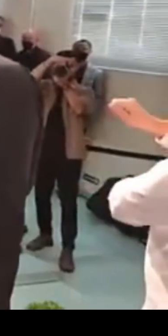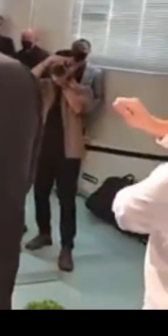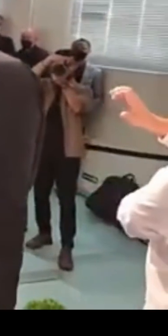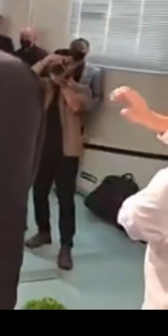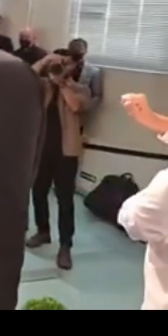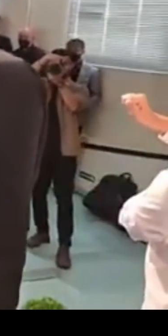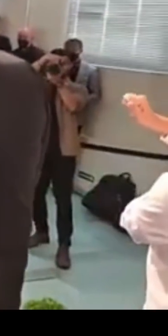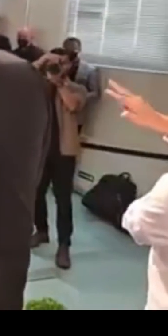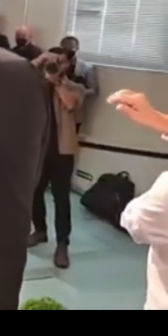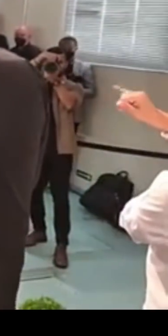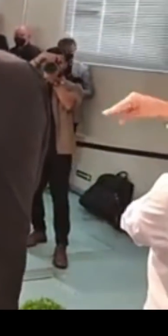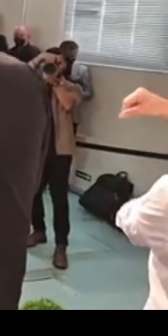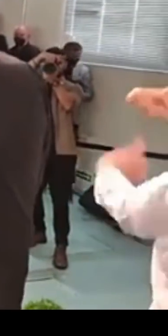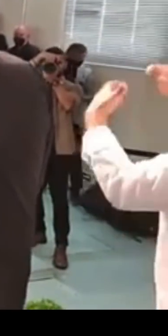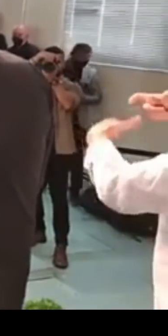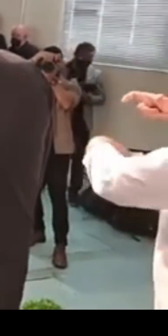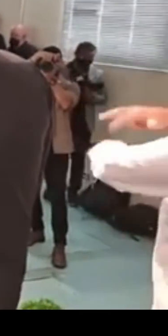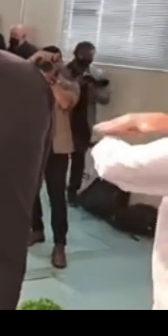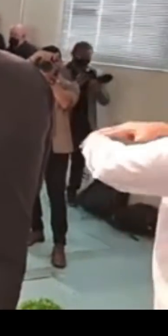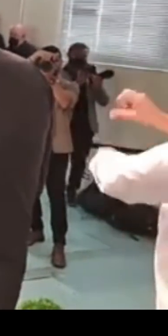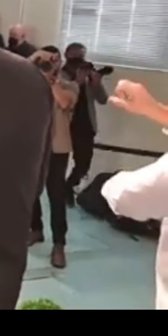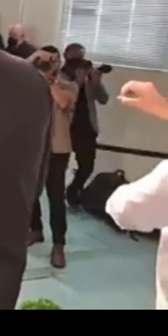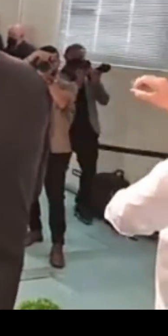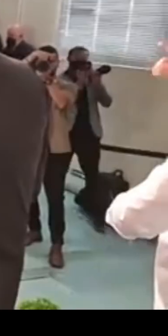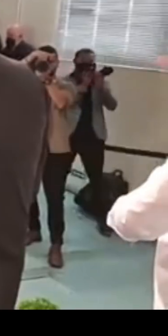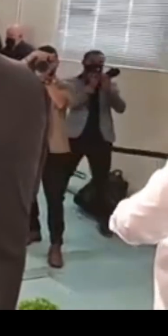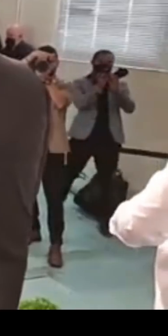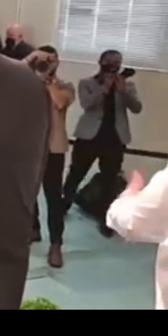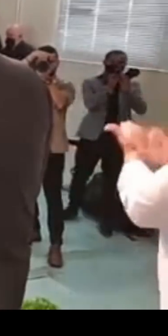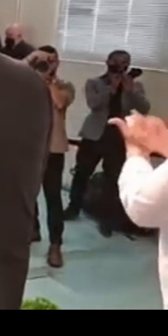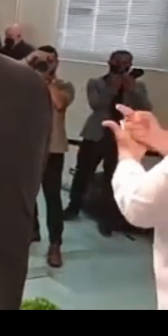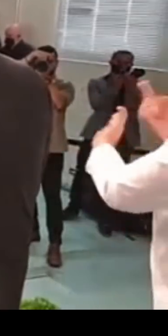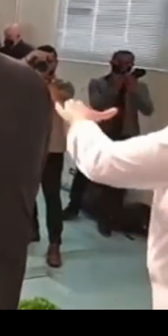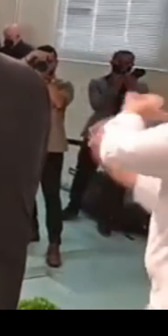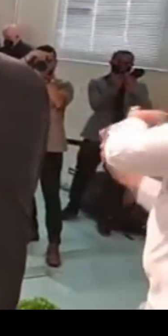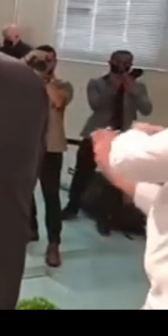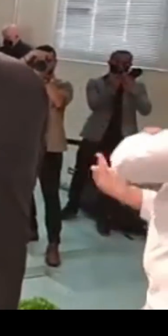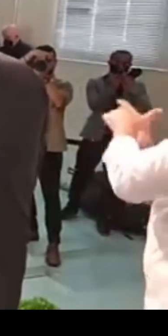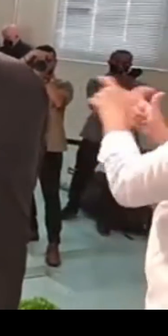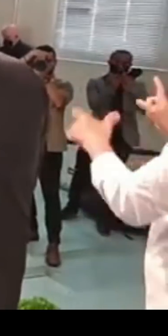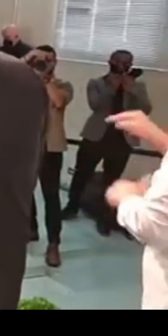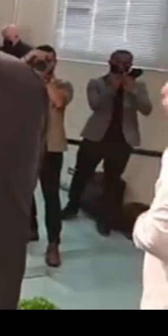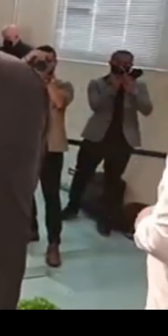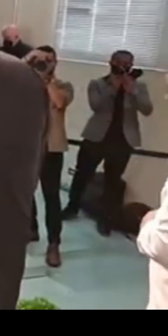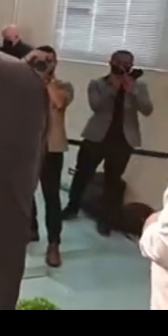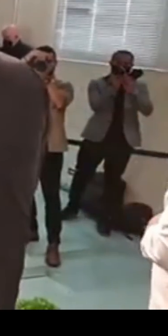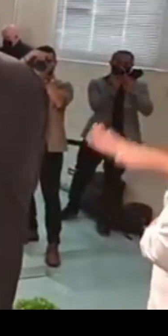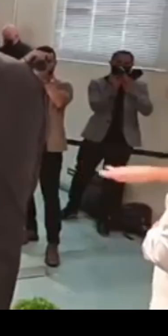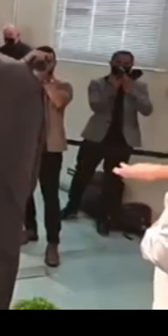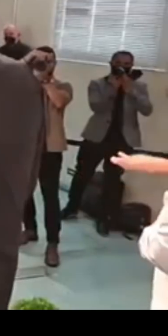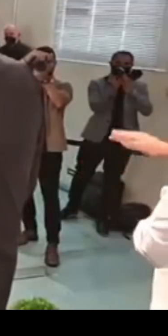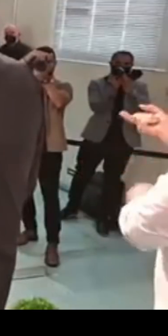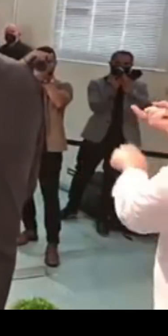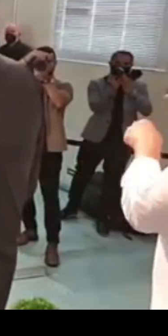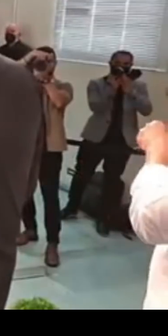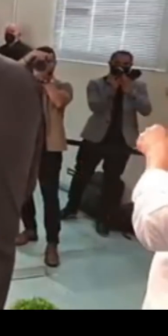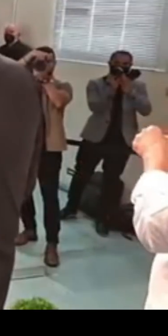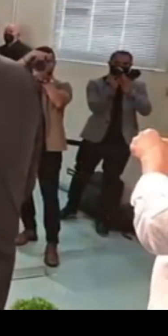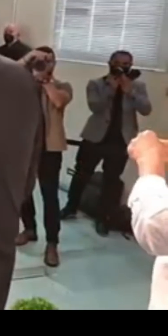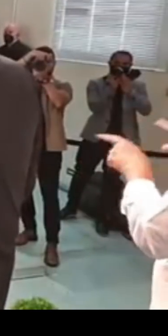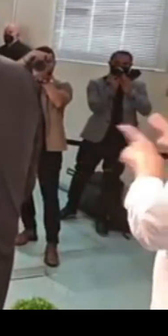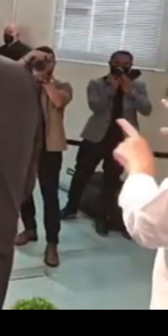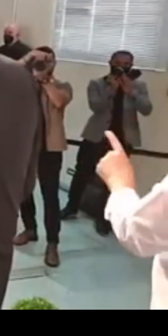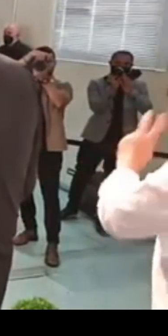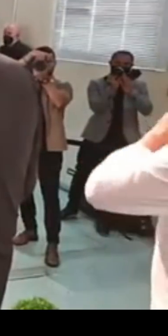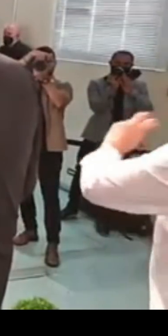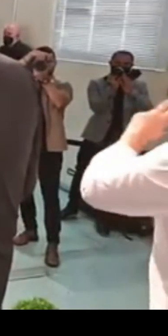Roraima. 800 pessoas por dia, a maioria mulheres e crianças, que voltam sendo